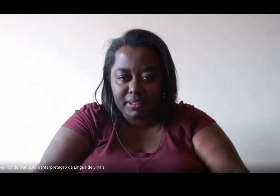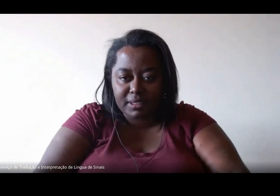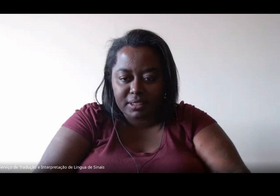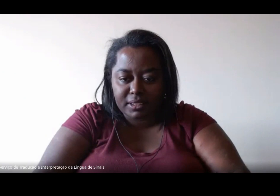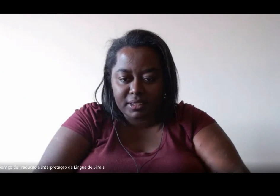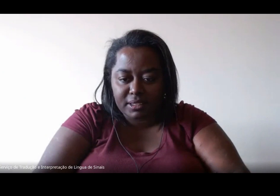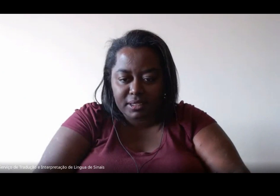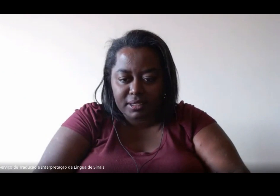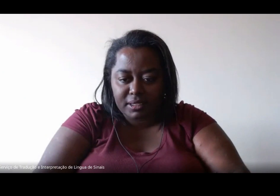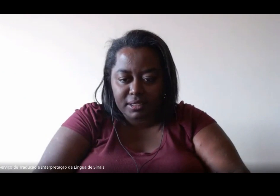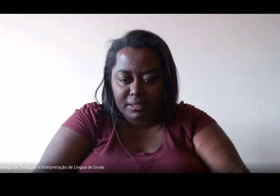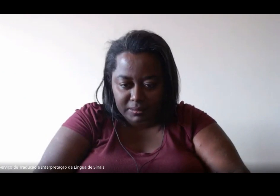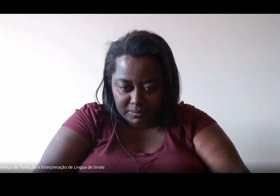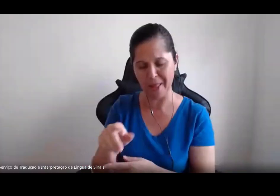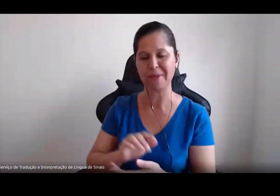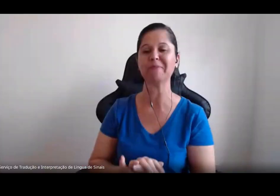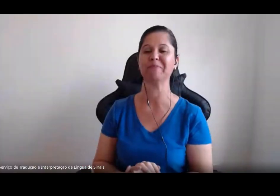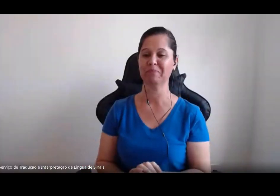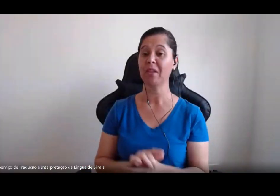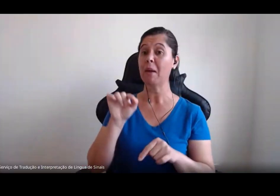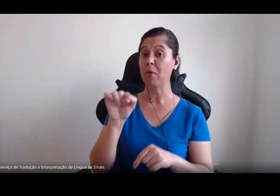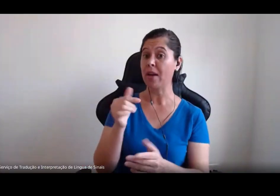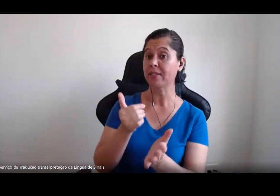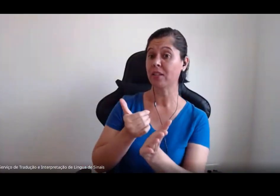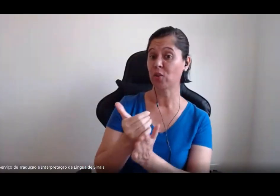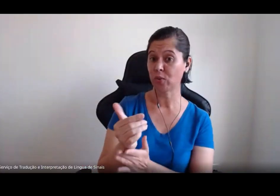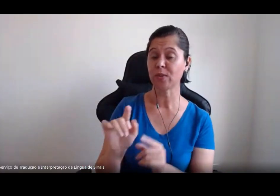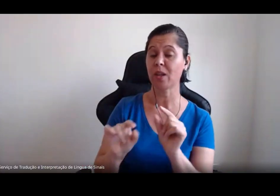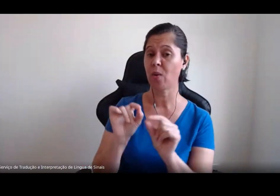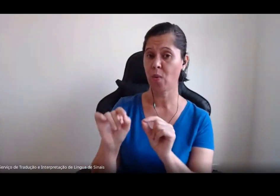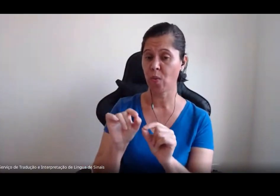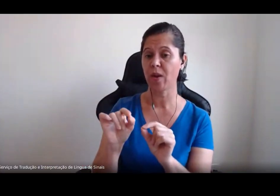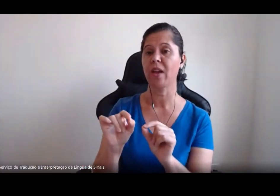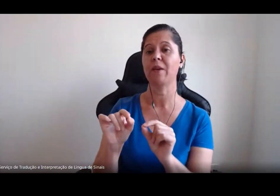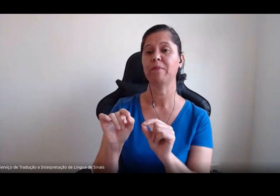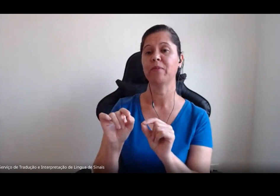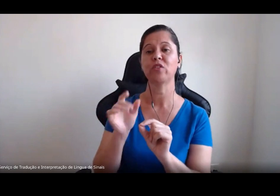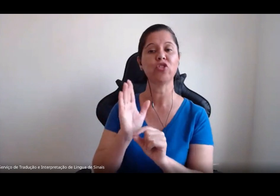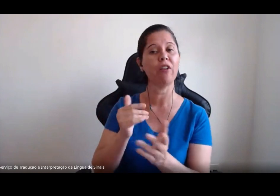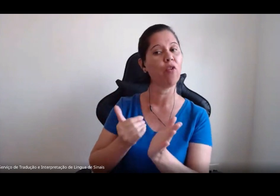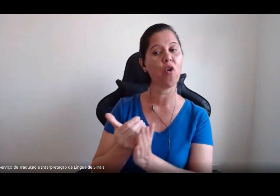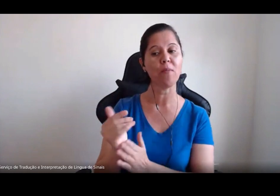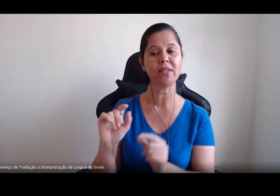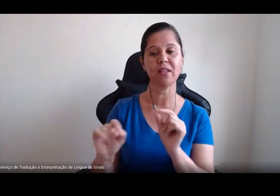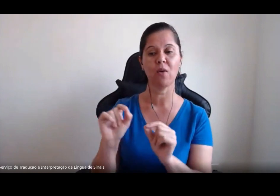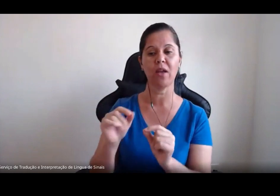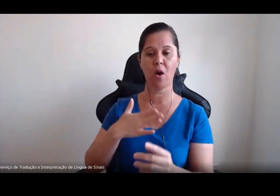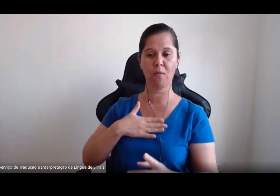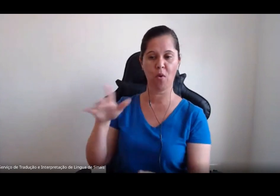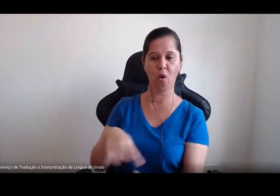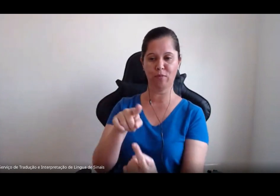tá? Bom, com essa introdução já vou passar direto ao